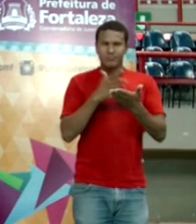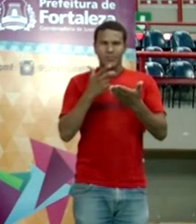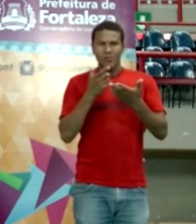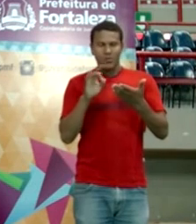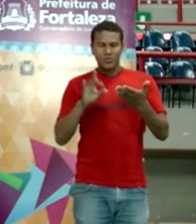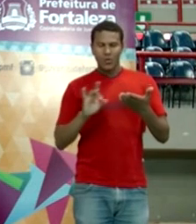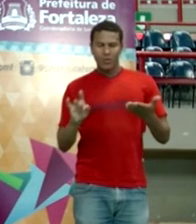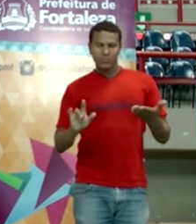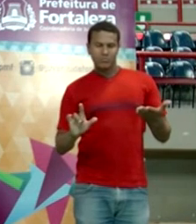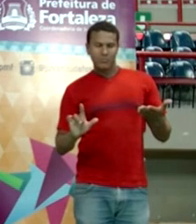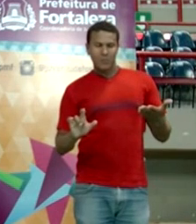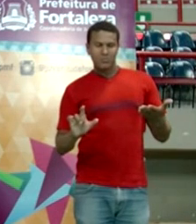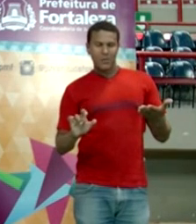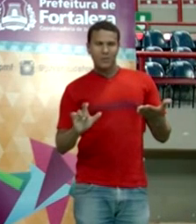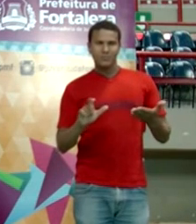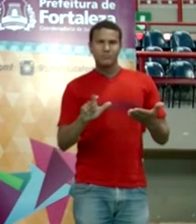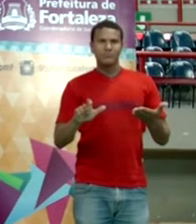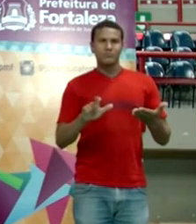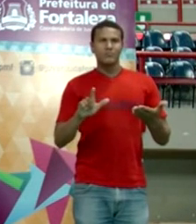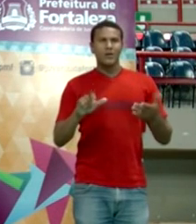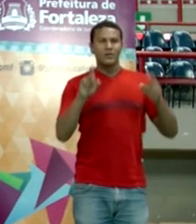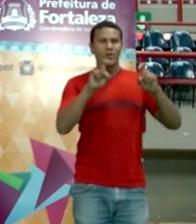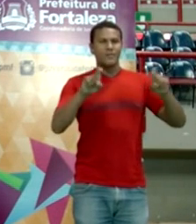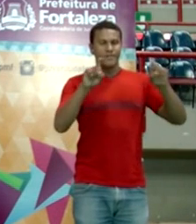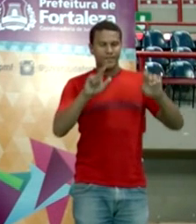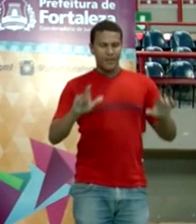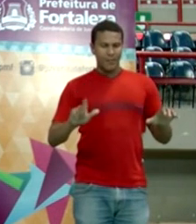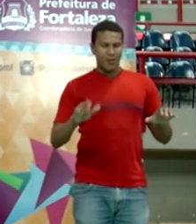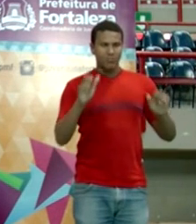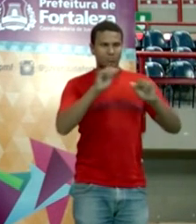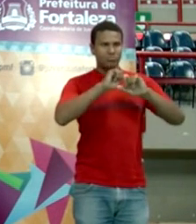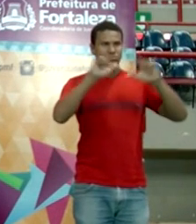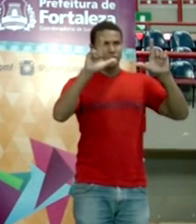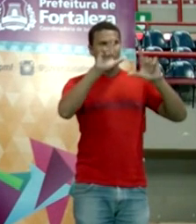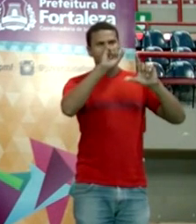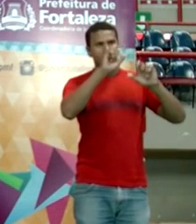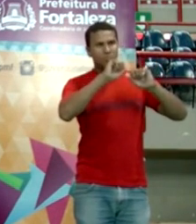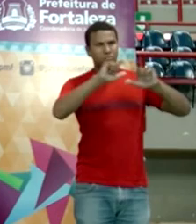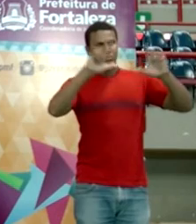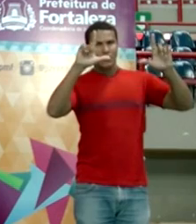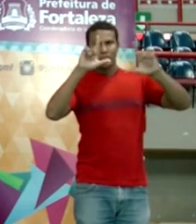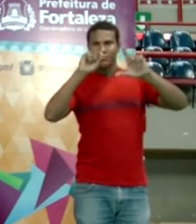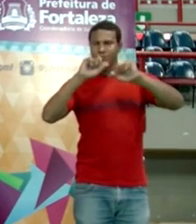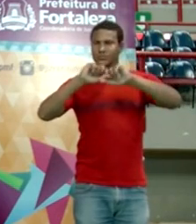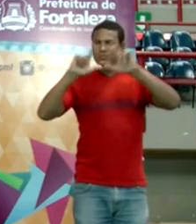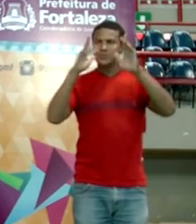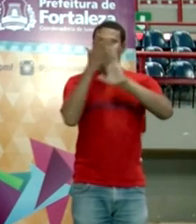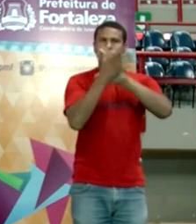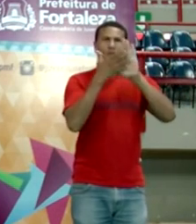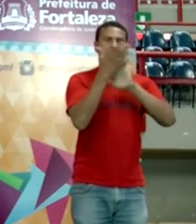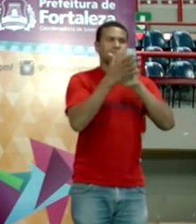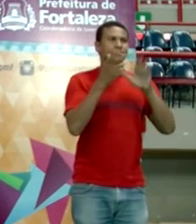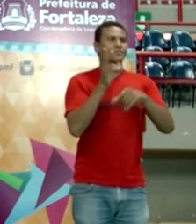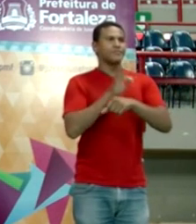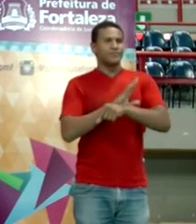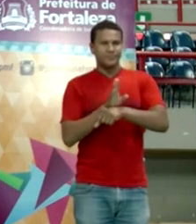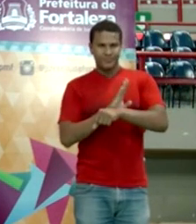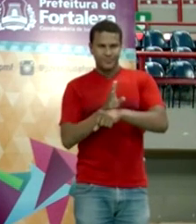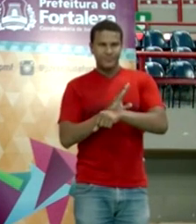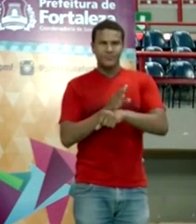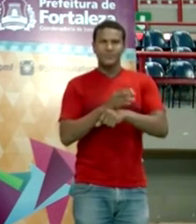clique no mouse é suficiente para acessarmos imagens, textos, vídeos e